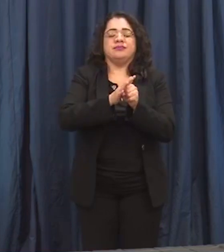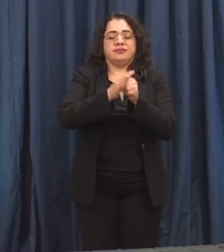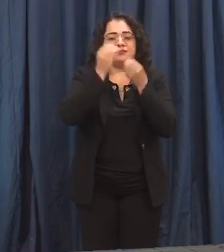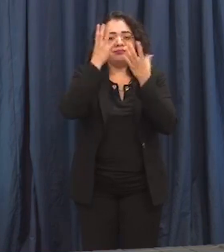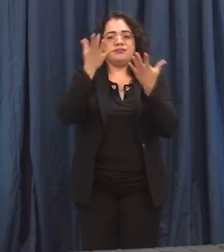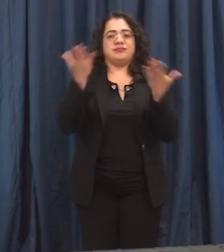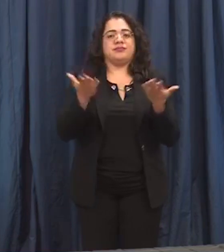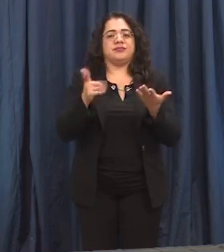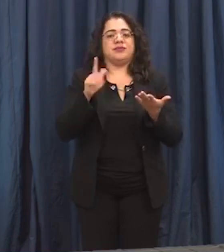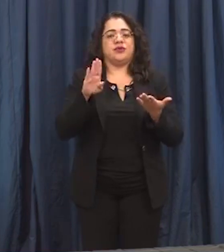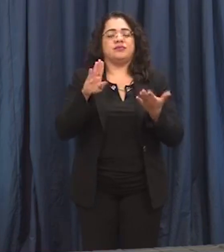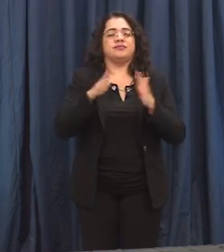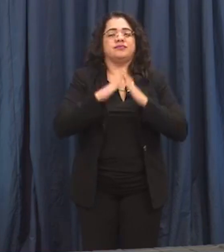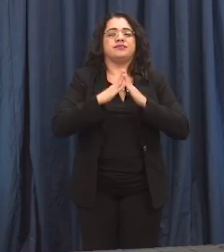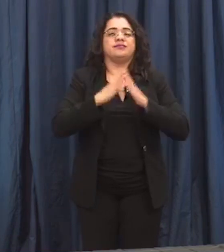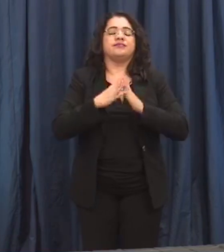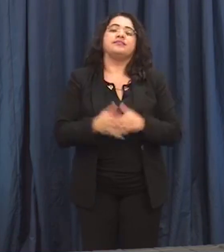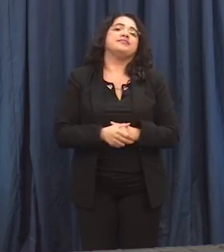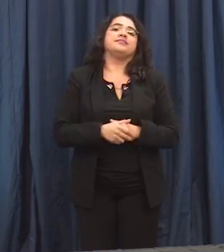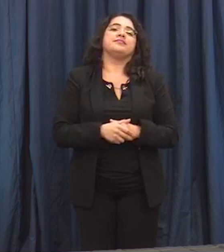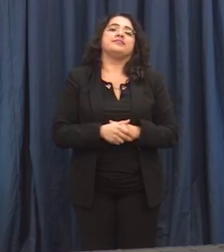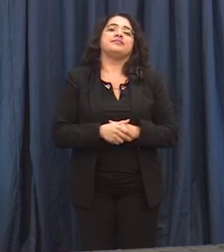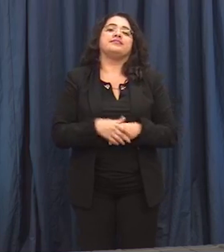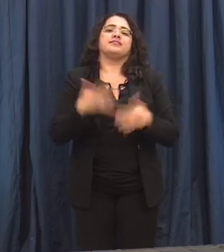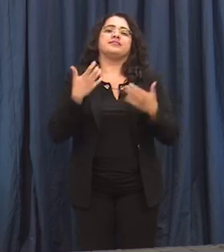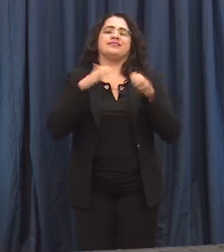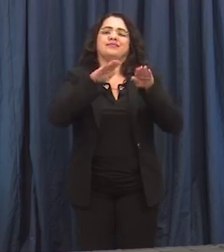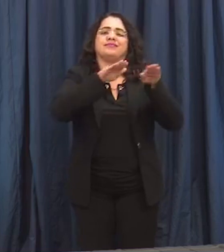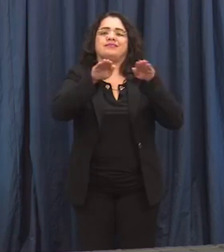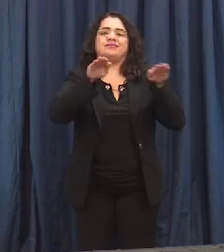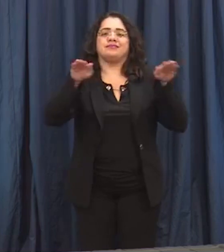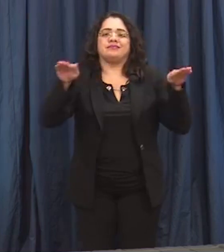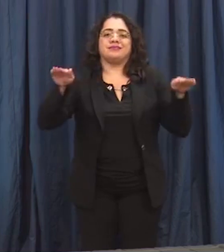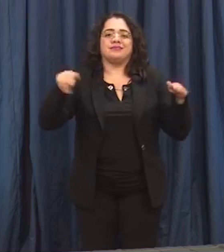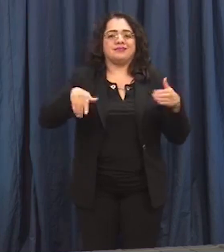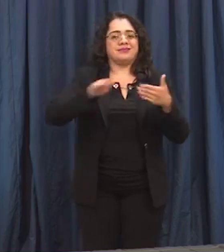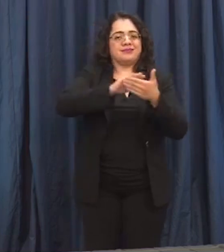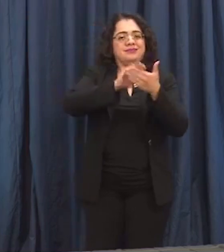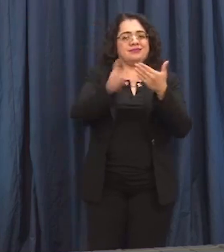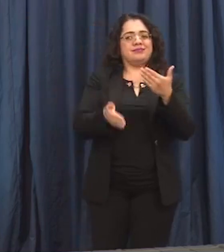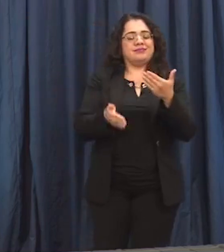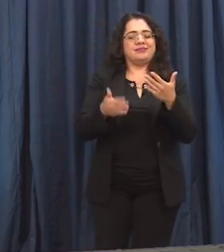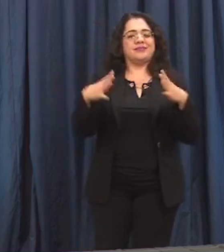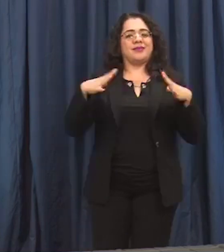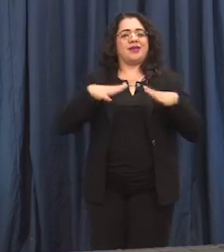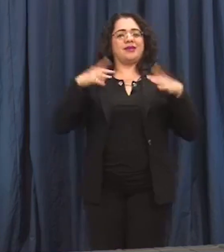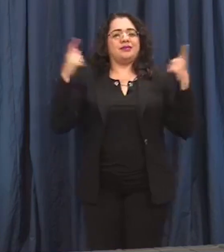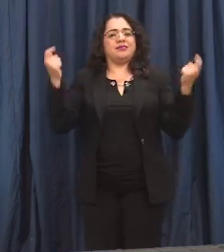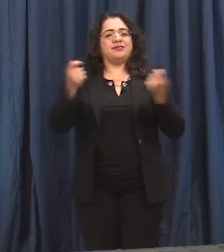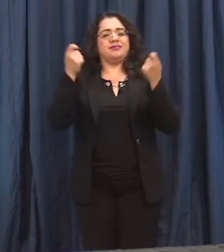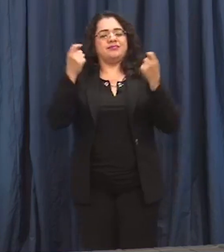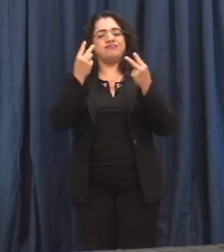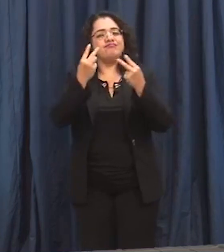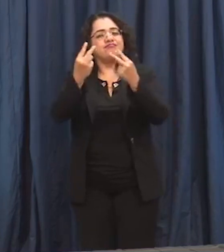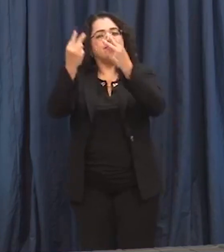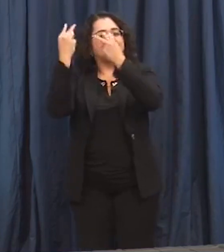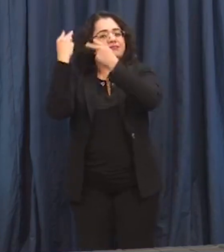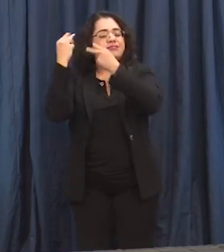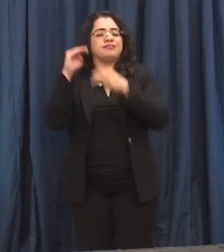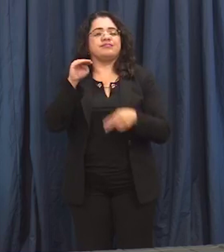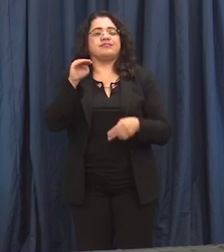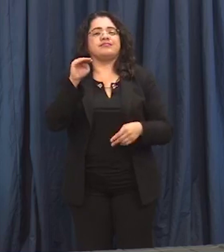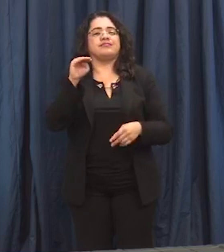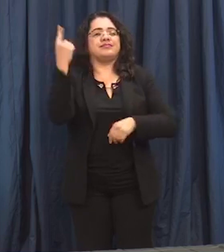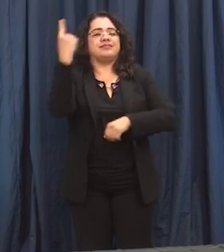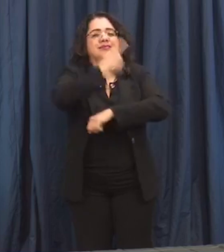Queremos empezar con nomás recordándoles que este fin de semana que vamos a conmemorar el día de Memorial Day,